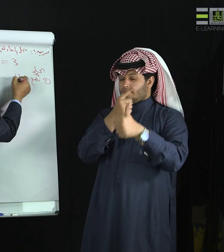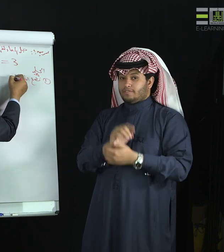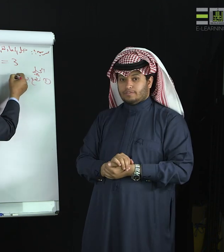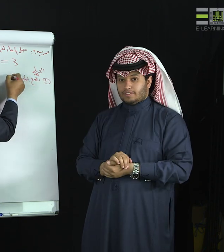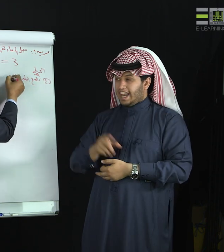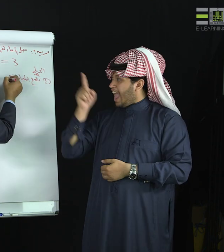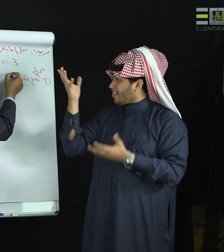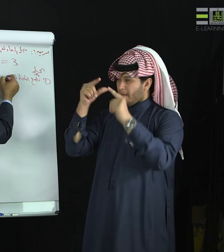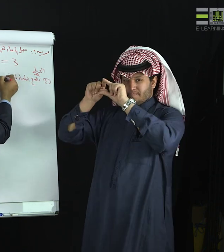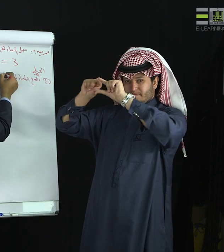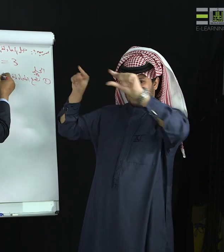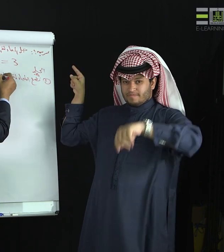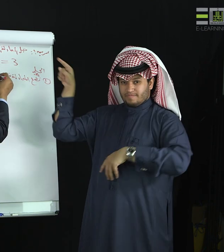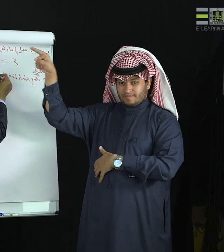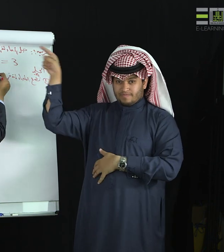المعادلة